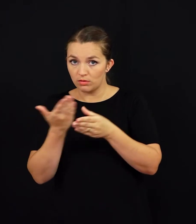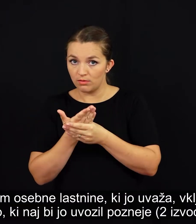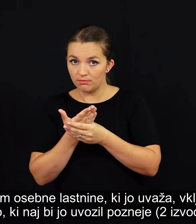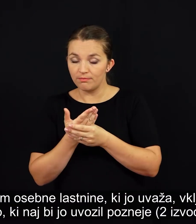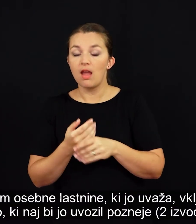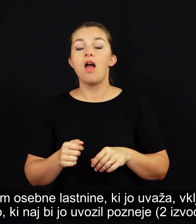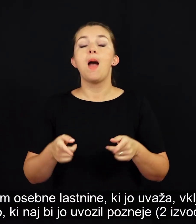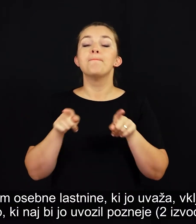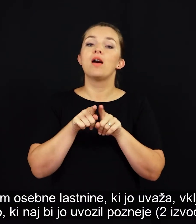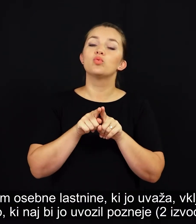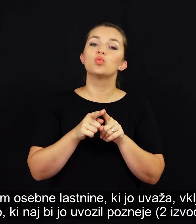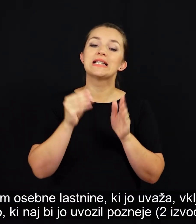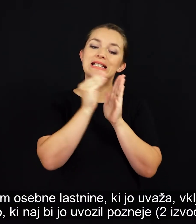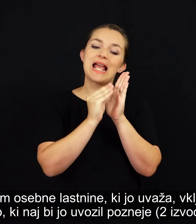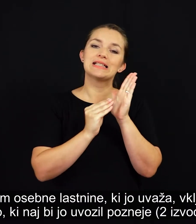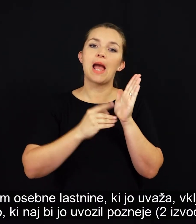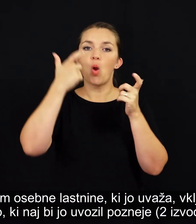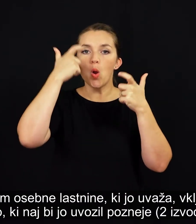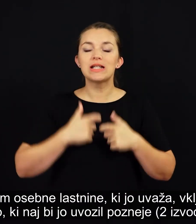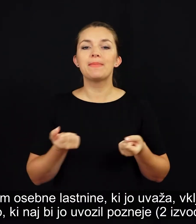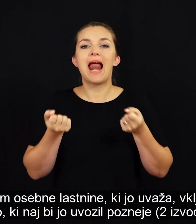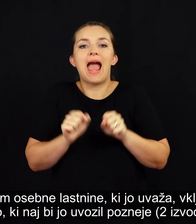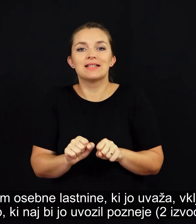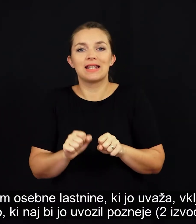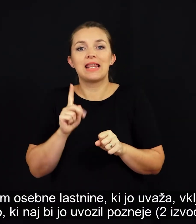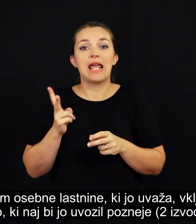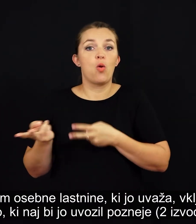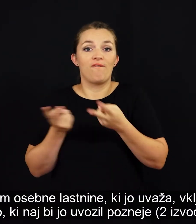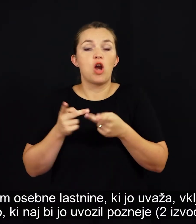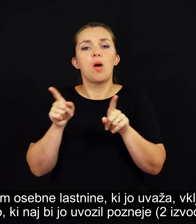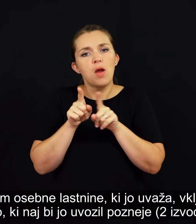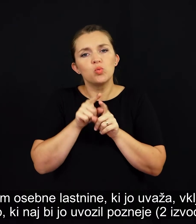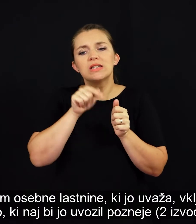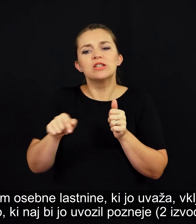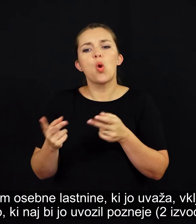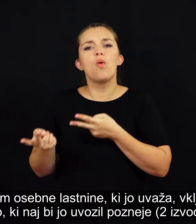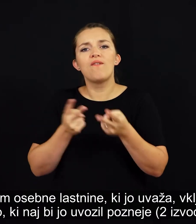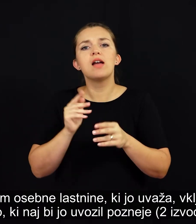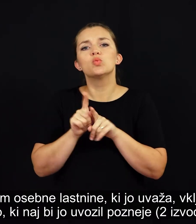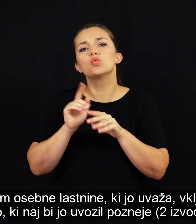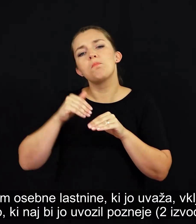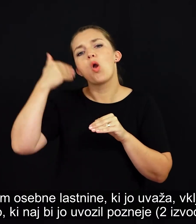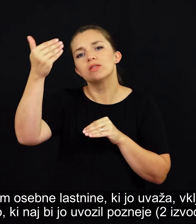seznam osebne lastnine, ki jo uvaža, vključno s tisto, ki naj bi jo uvozil pozneje, 2